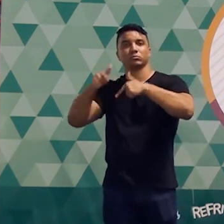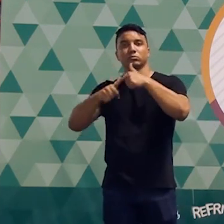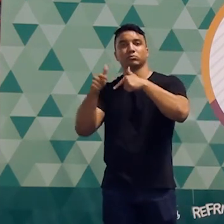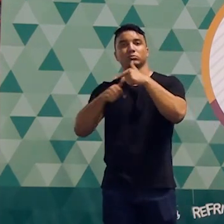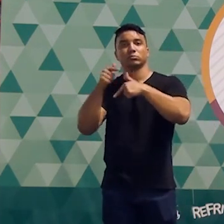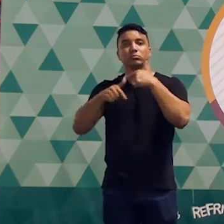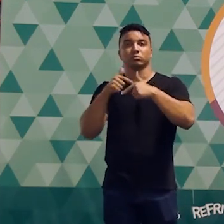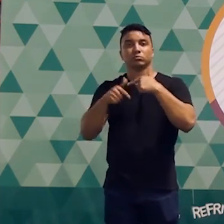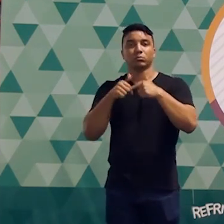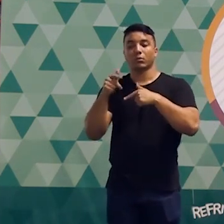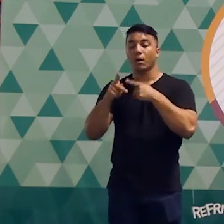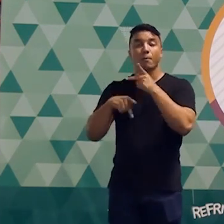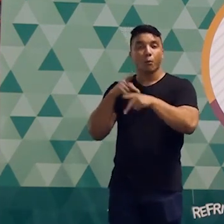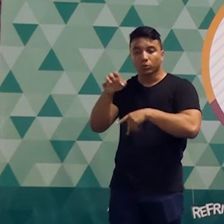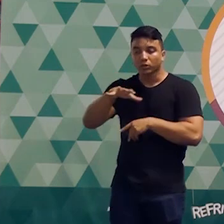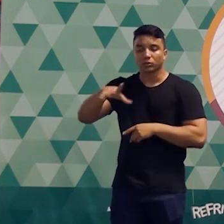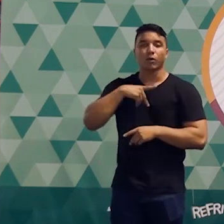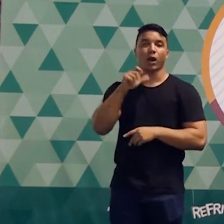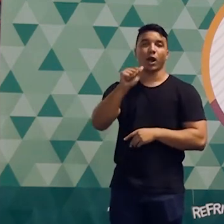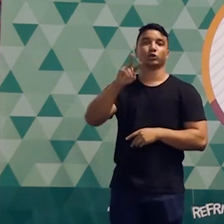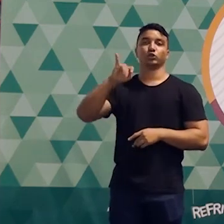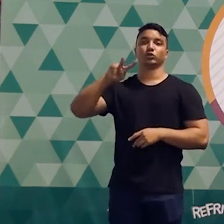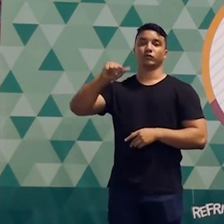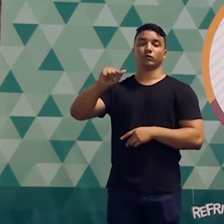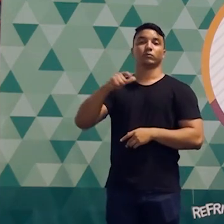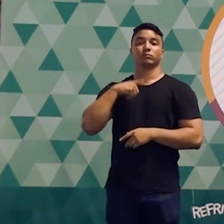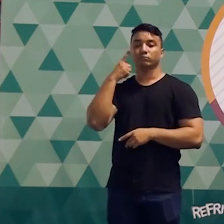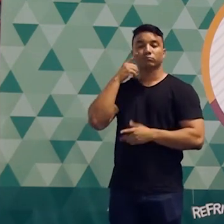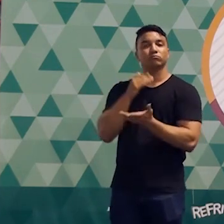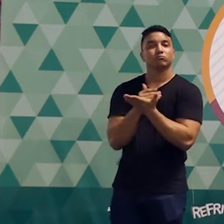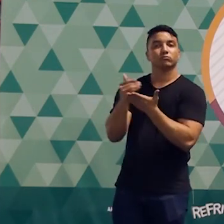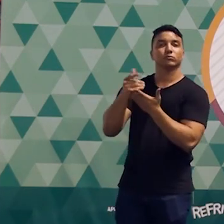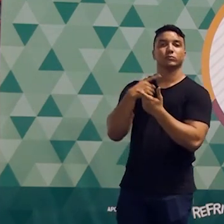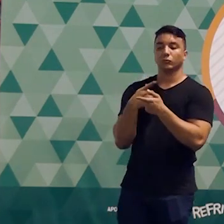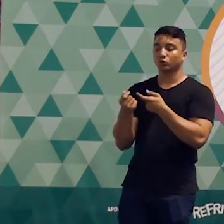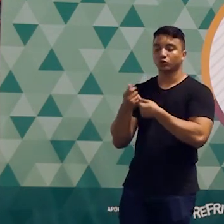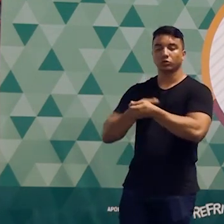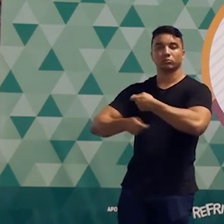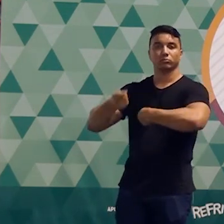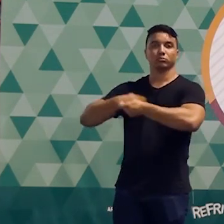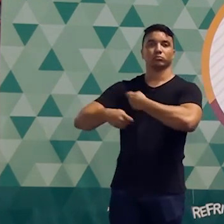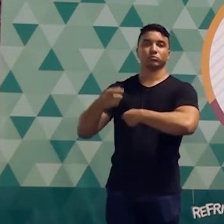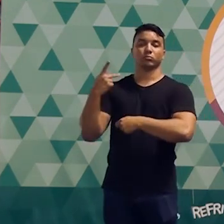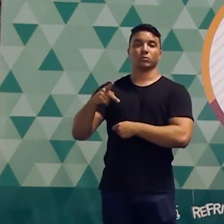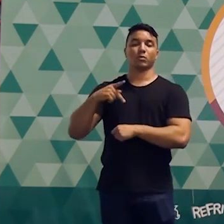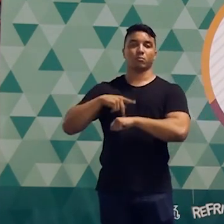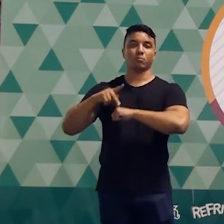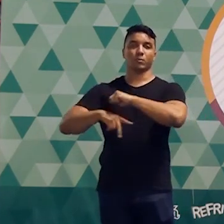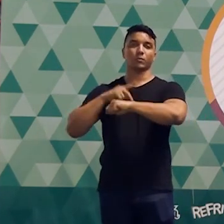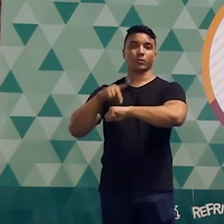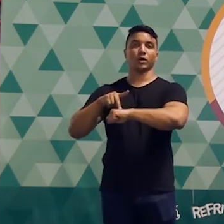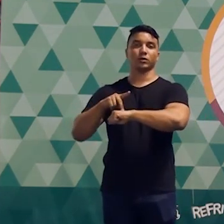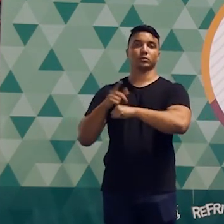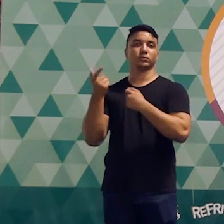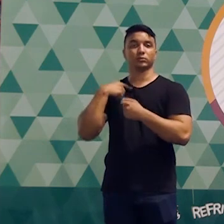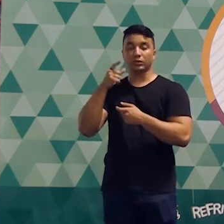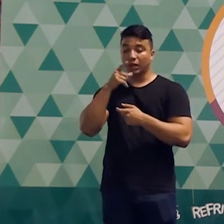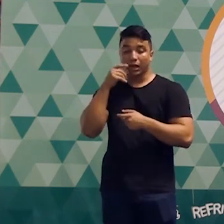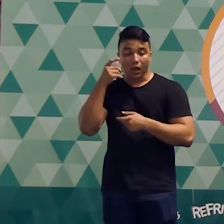é população economicamente ativa. É o adulto que gera dinheiro para o país. Então, um país que tem muito